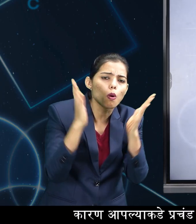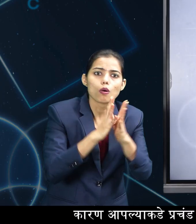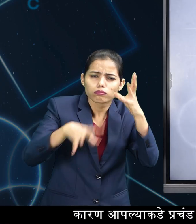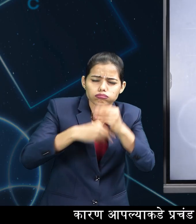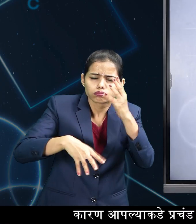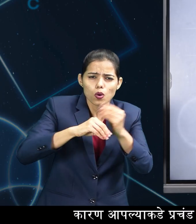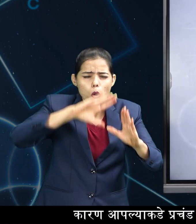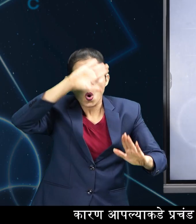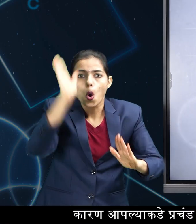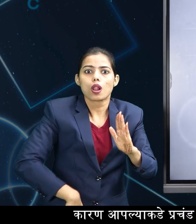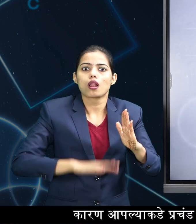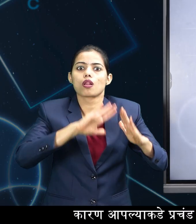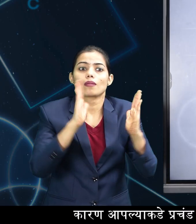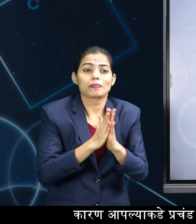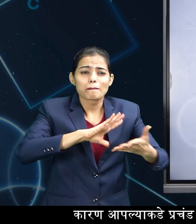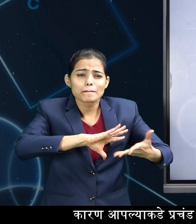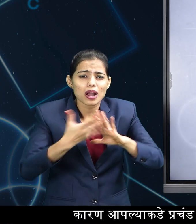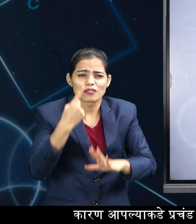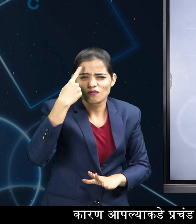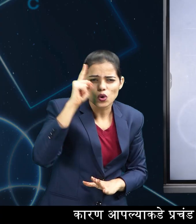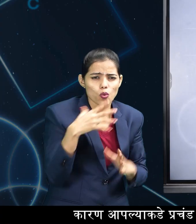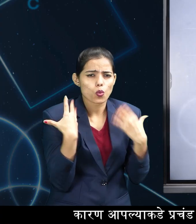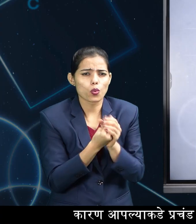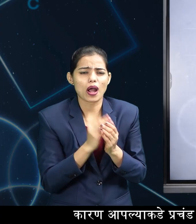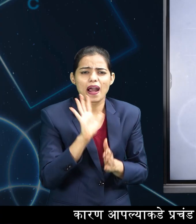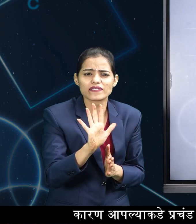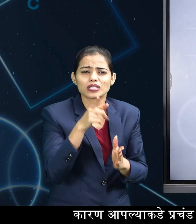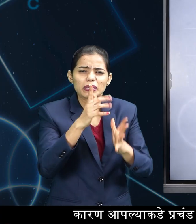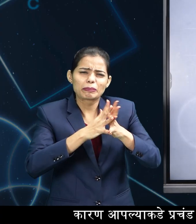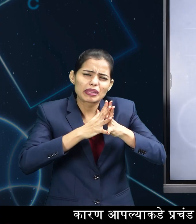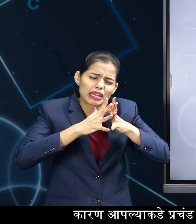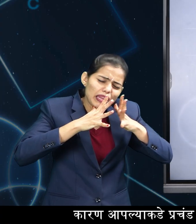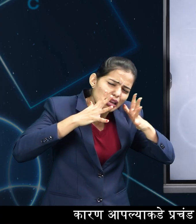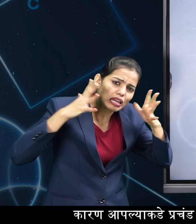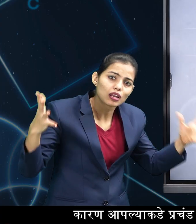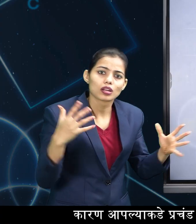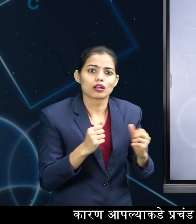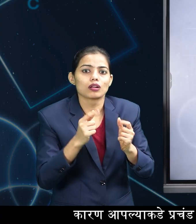आणि दुसरा संत्र्यांच्या संख्येसाठी वारंवारता.